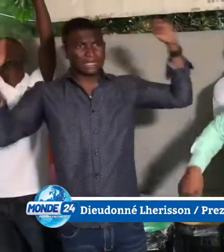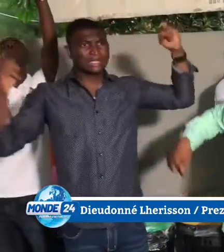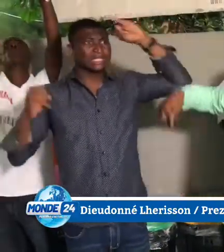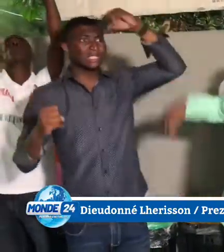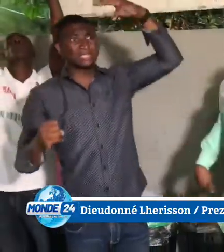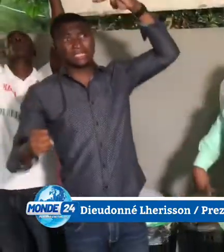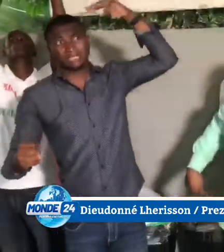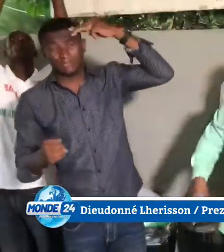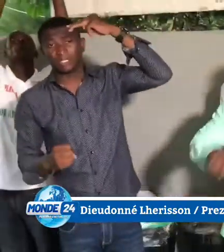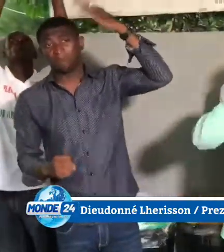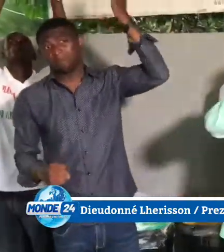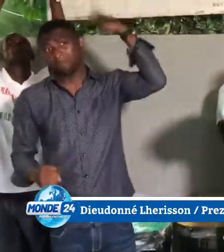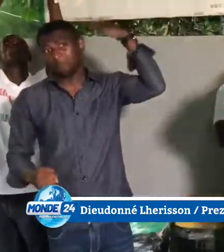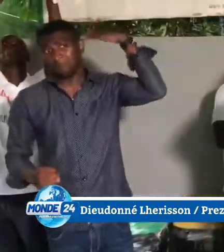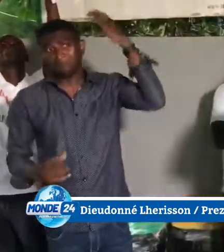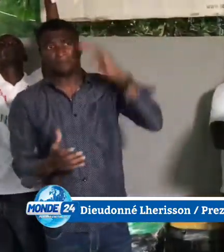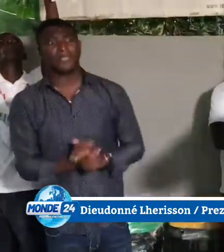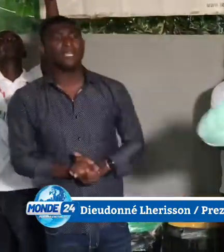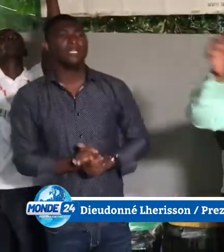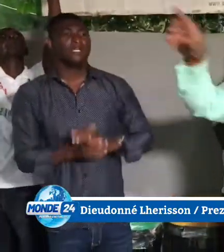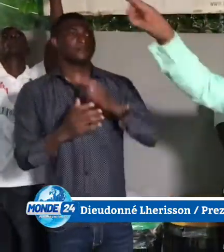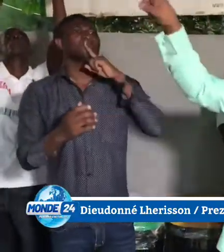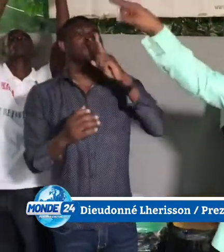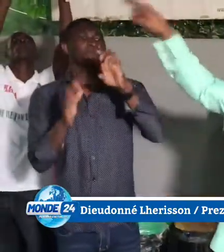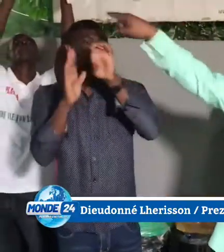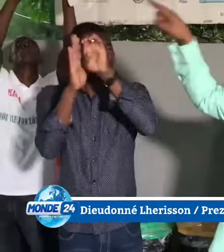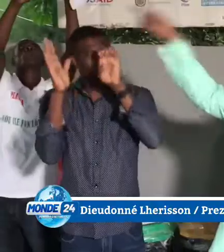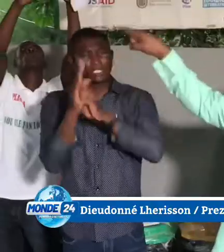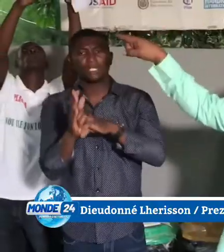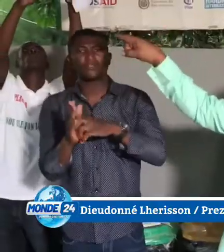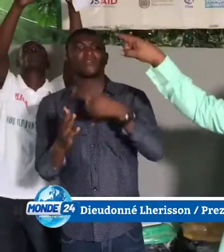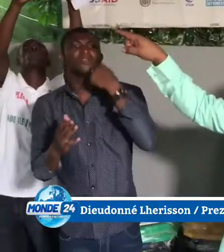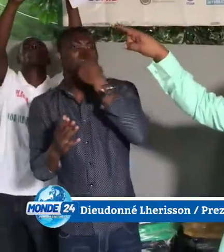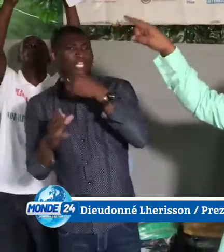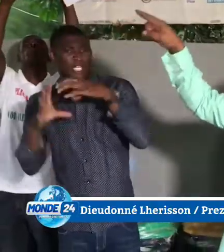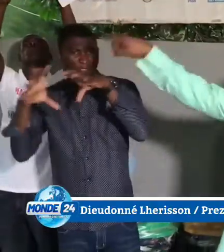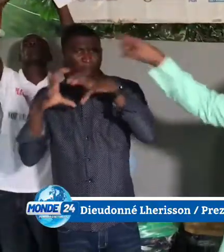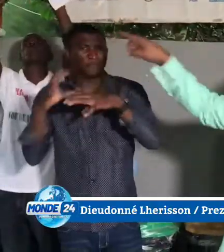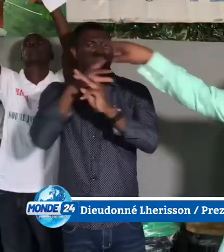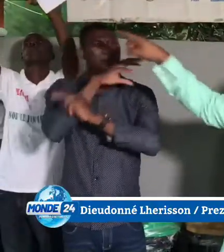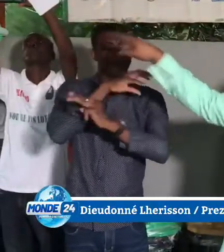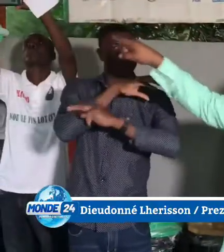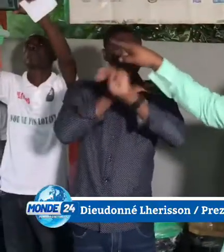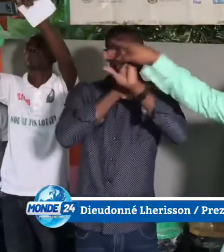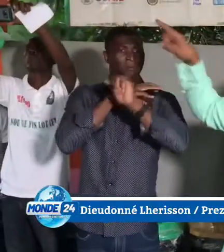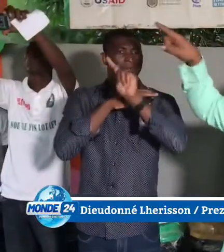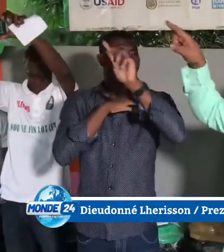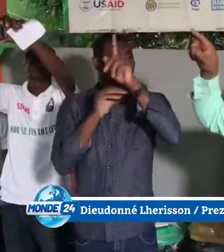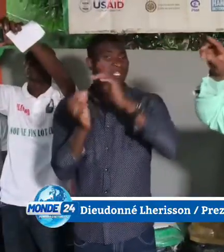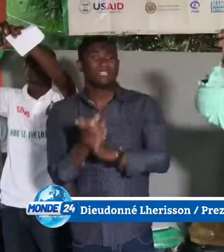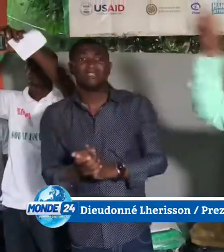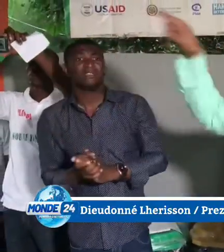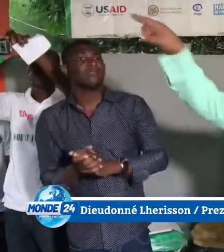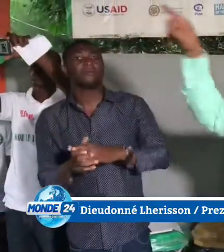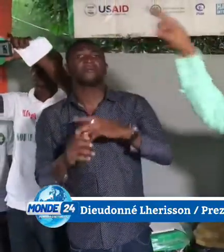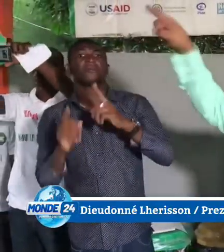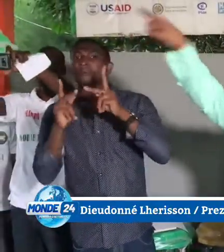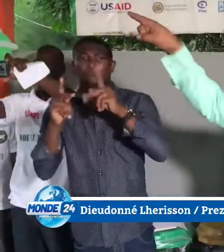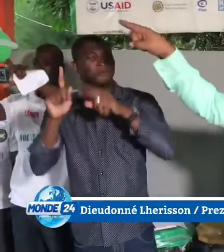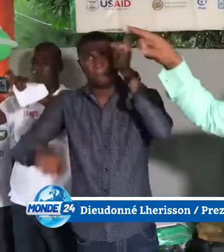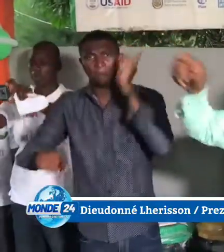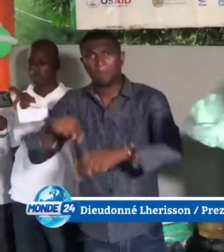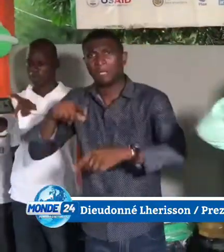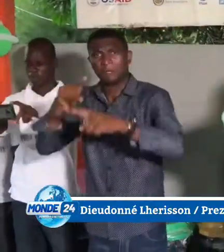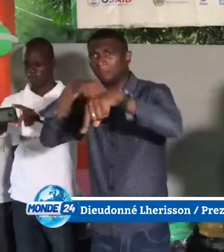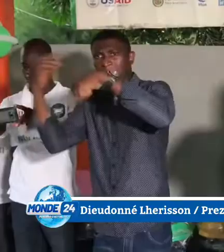C'est l'État qui l'a. Qui la cause, Matissan, peuple n'a pas qu'à traverser. Madessa,